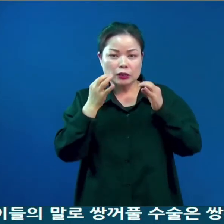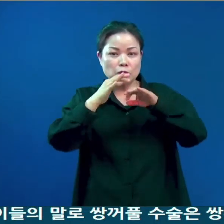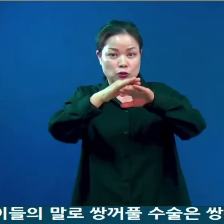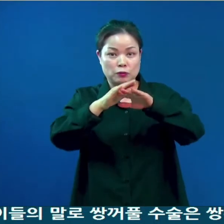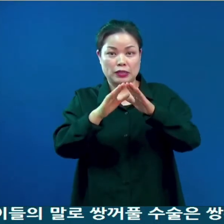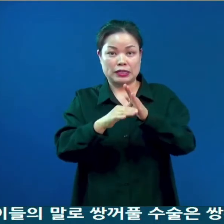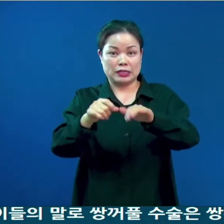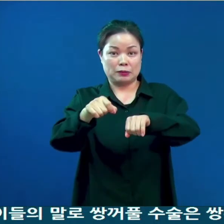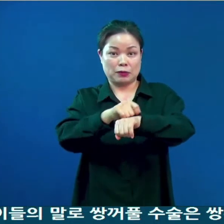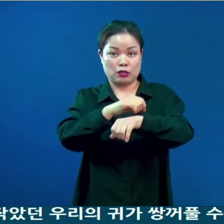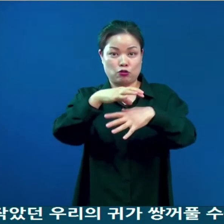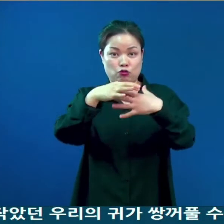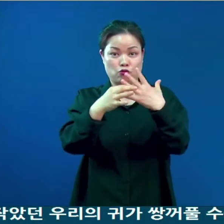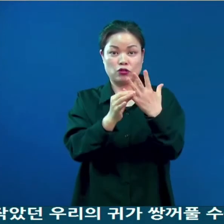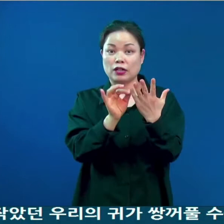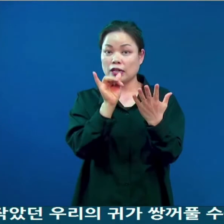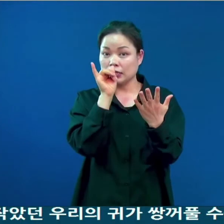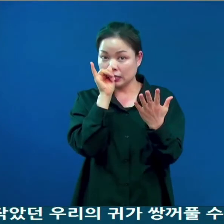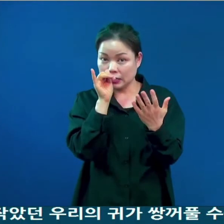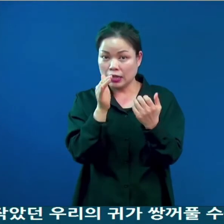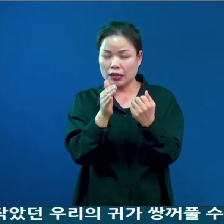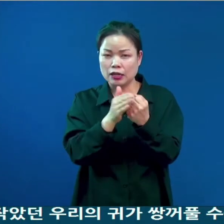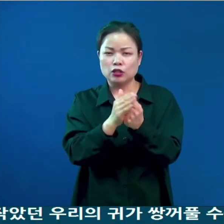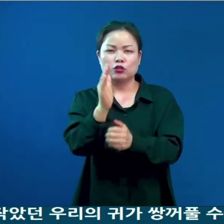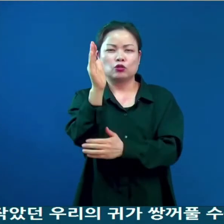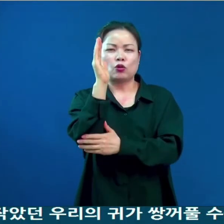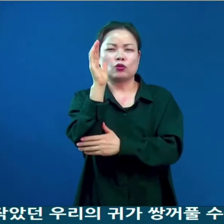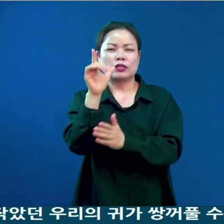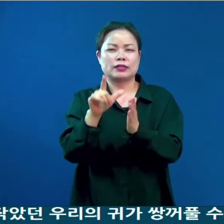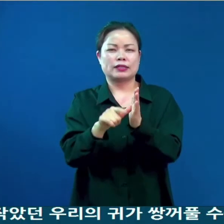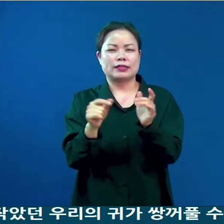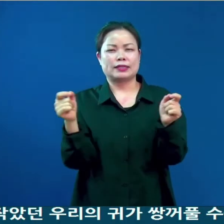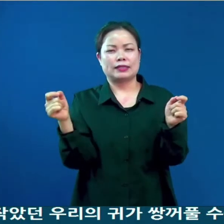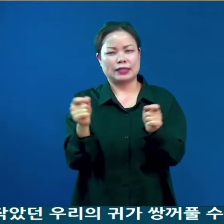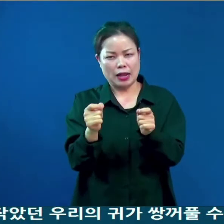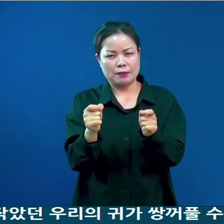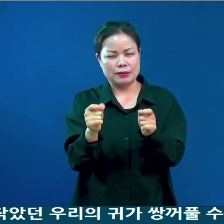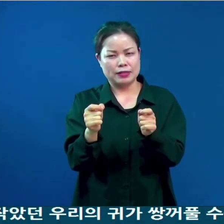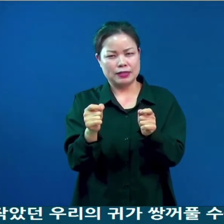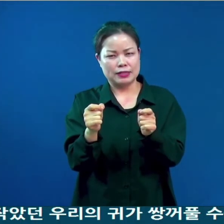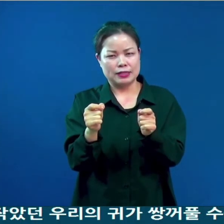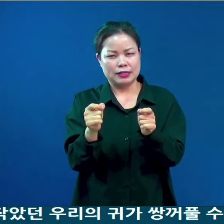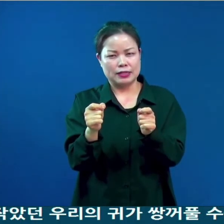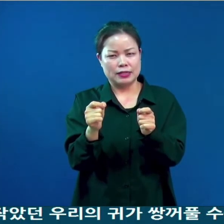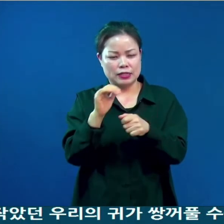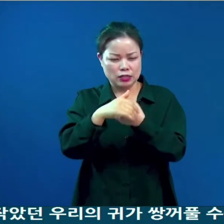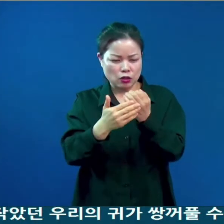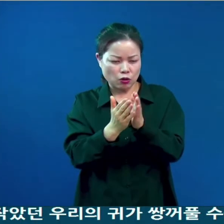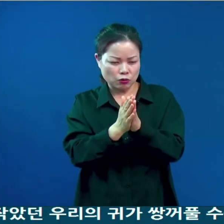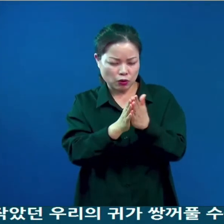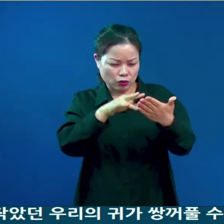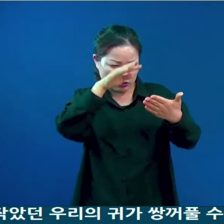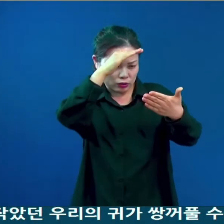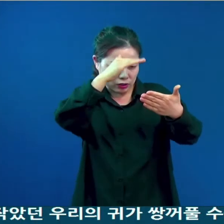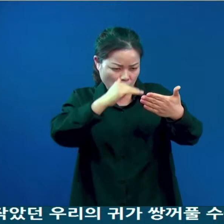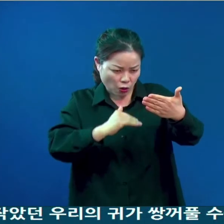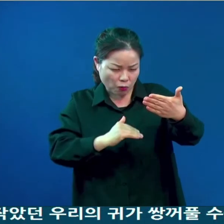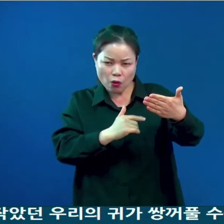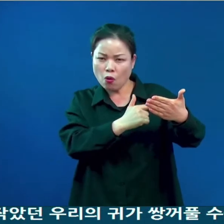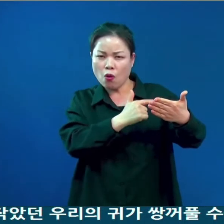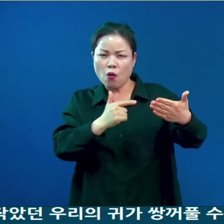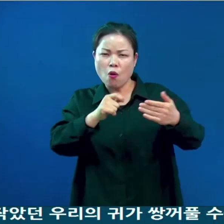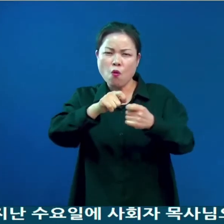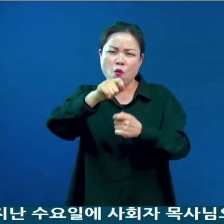집회 때 특별한 순서가 있어서 설교 시간이 굉장히 짧아지는데 성경 본문을 보니까